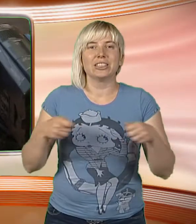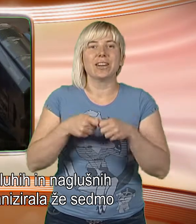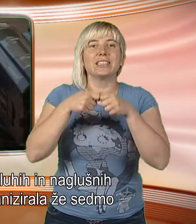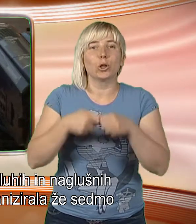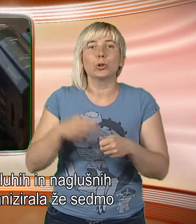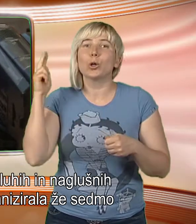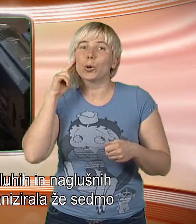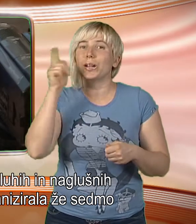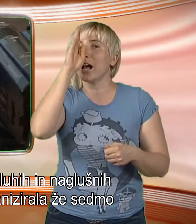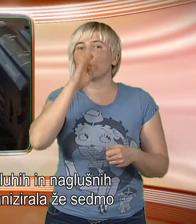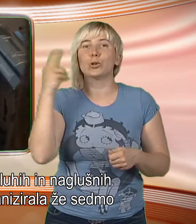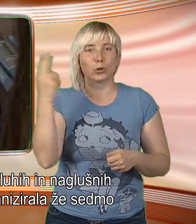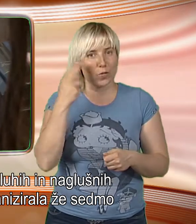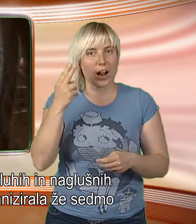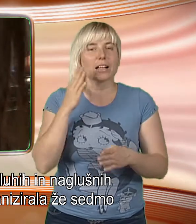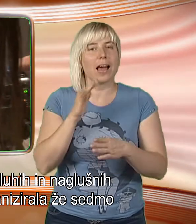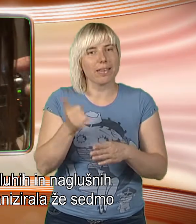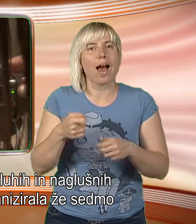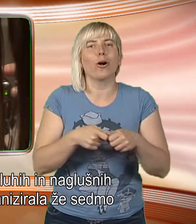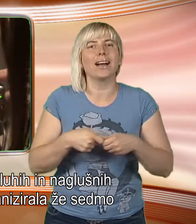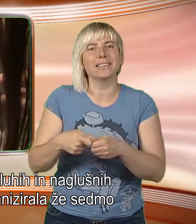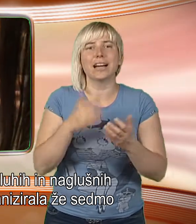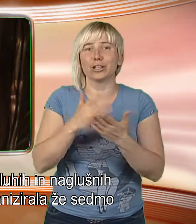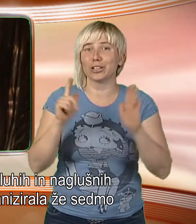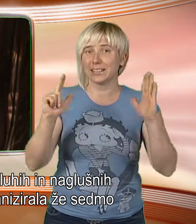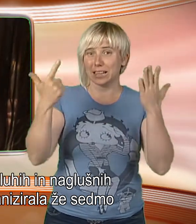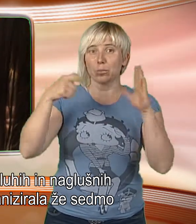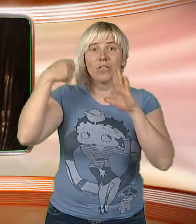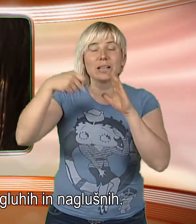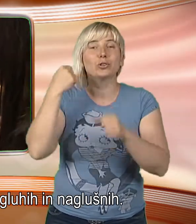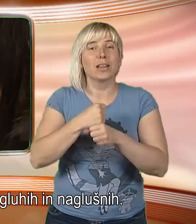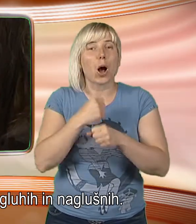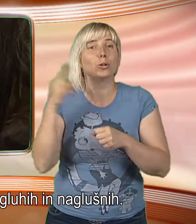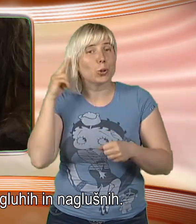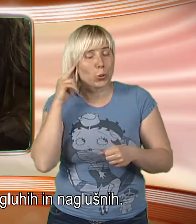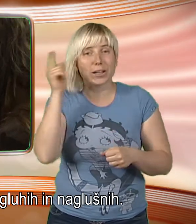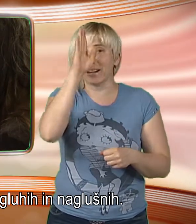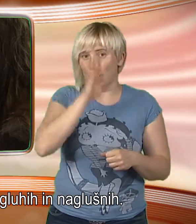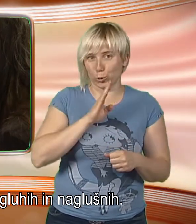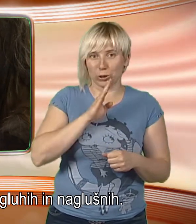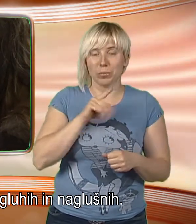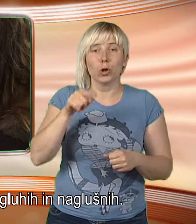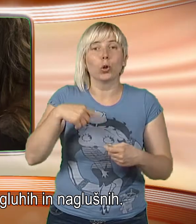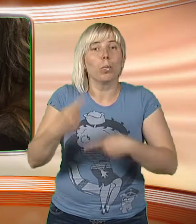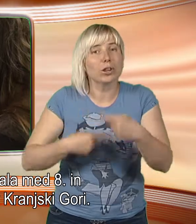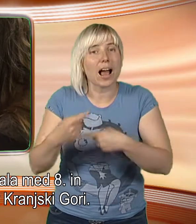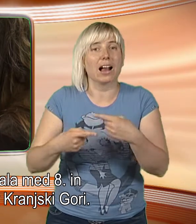Zveza društev gluhih in naglušnih Slovenije je organizirala že sedmo filmsko delavnico gluhih in naglušnih. Ta je potekala